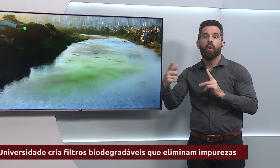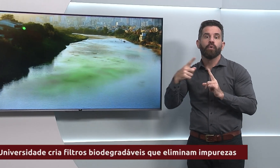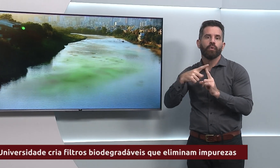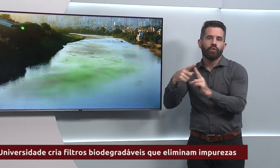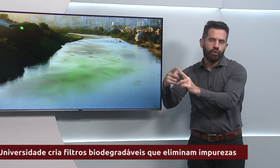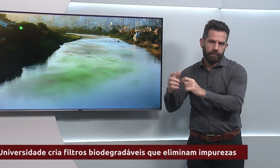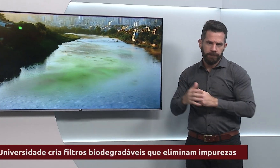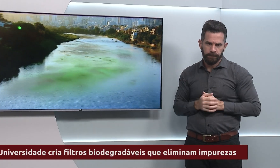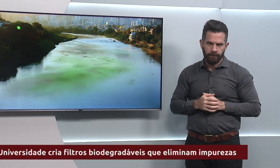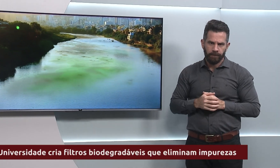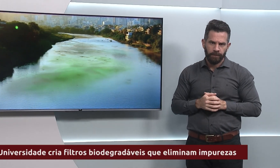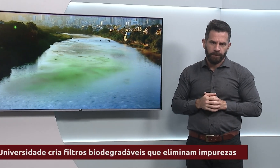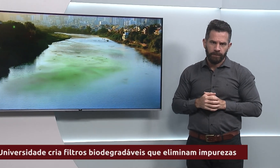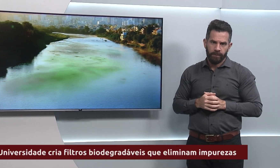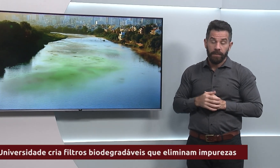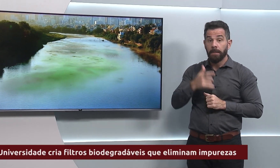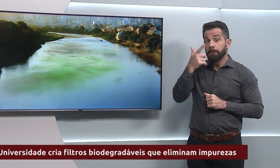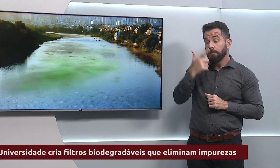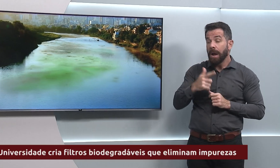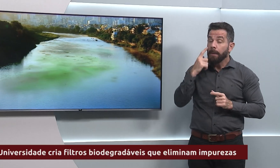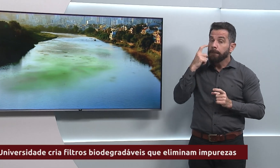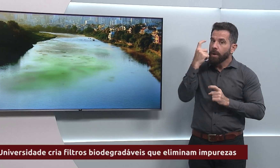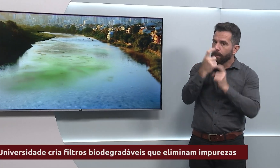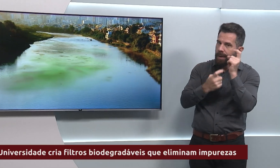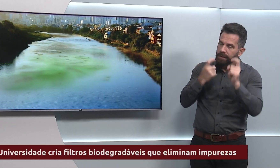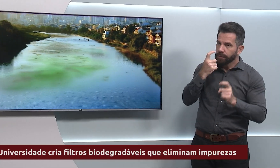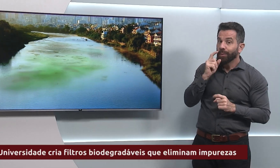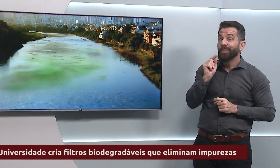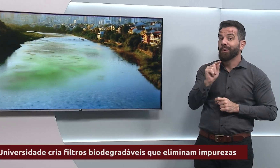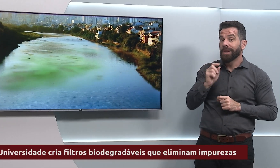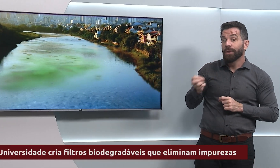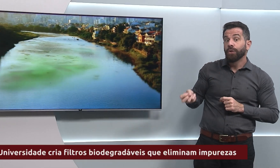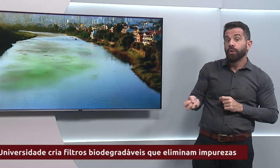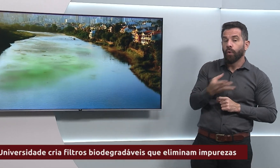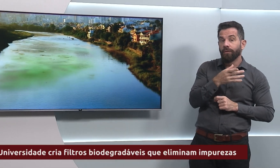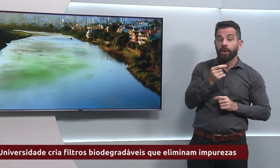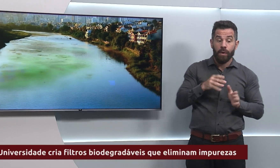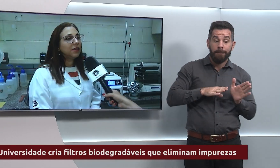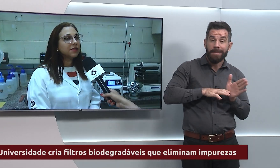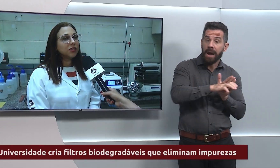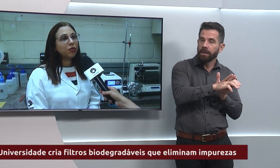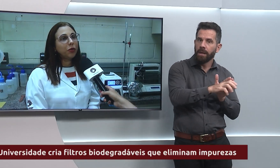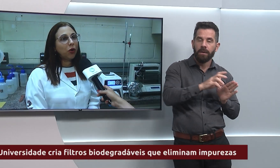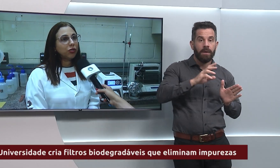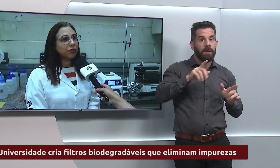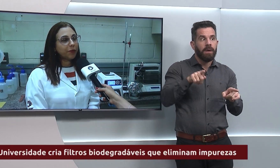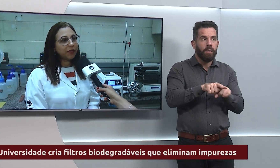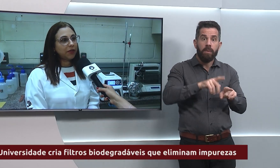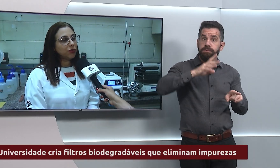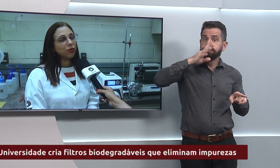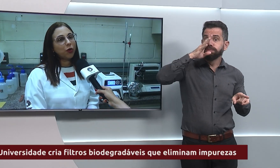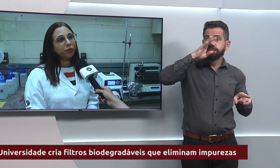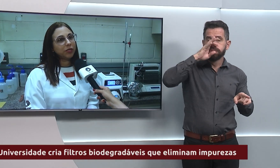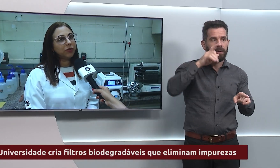Outra preocupação está relacionada ao surgimento de superbactérias. Esses antibióticos presentes nos corpos hídricos, eles